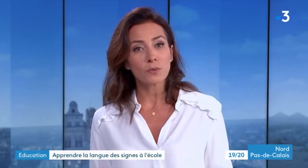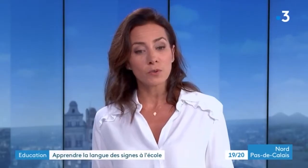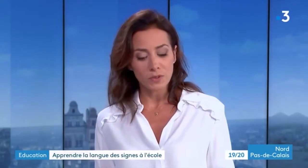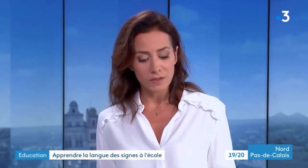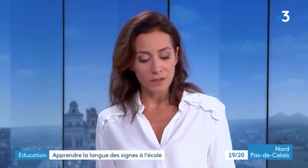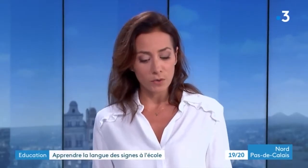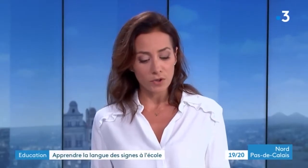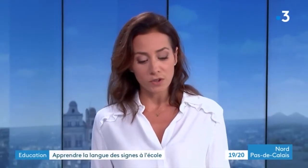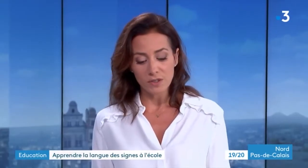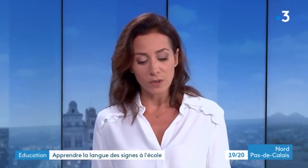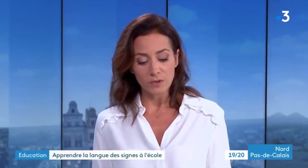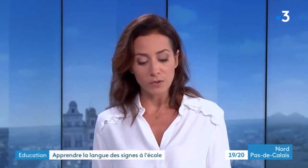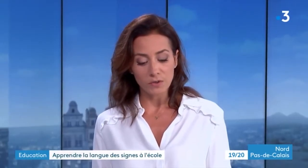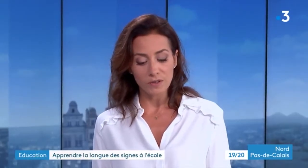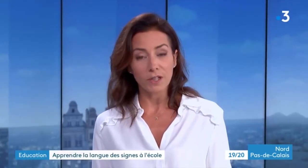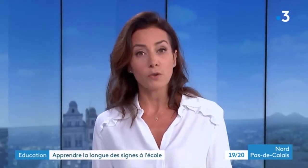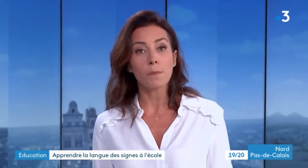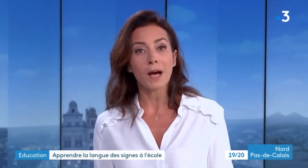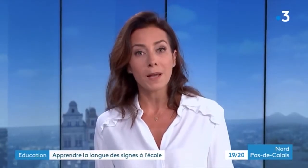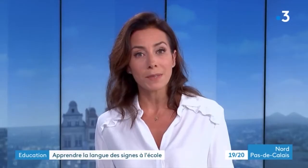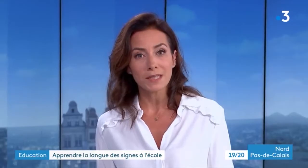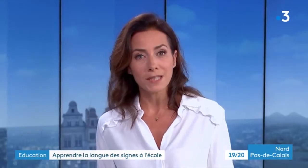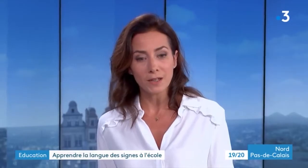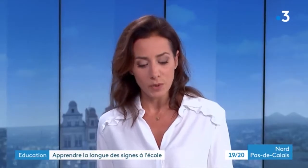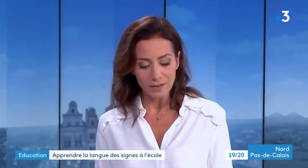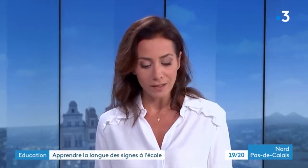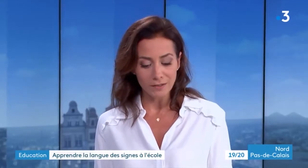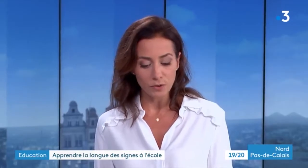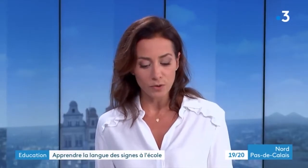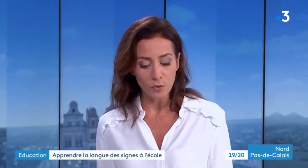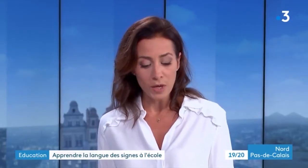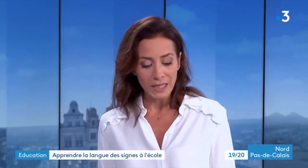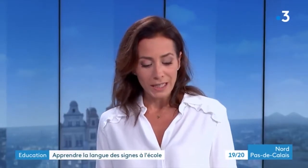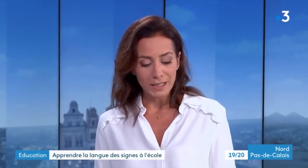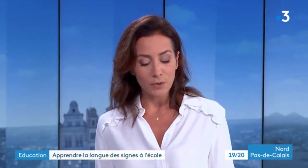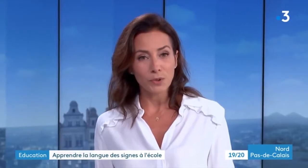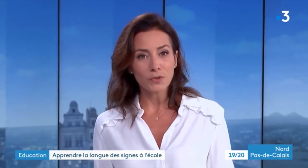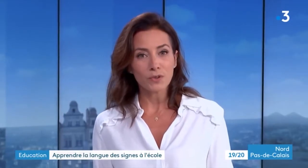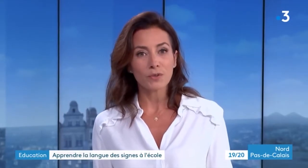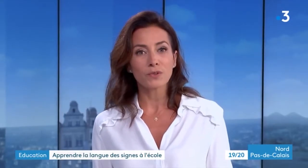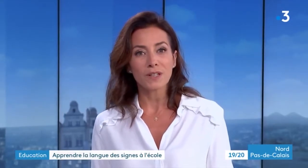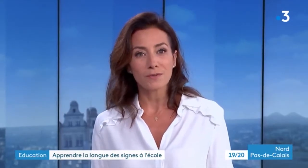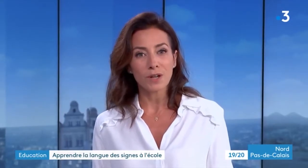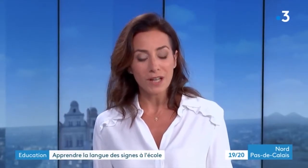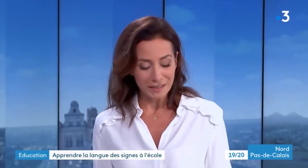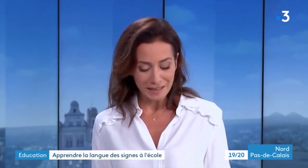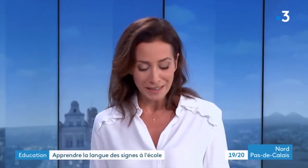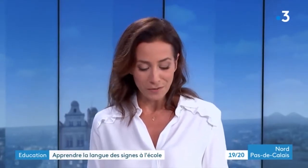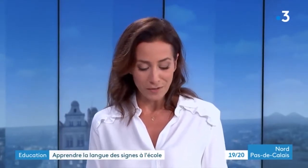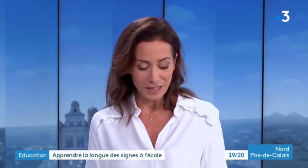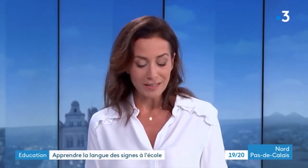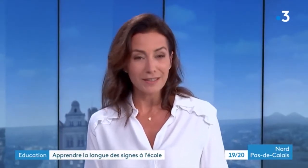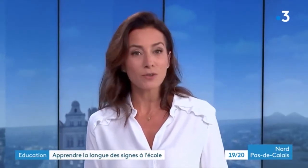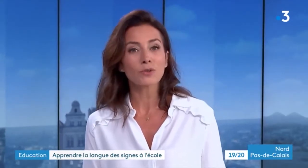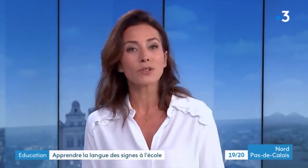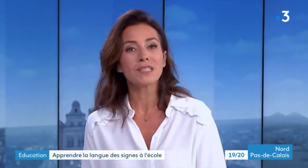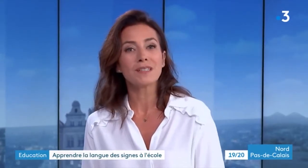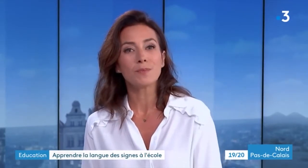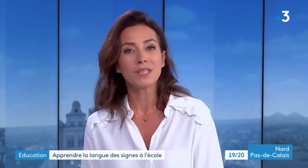option destinée aux jeunes qui souhaitent s'orienter vers le paramédical ou la traduction. Et l'ambiance, vous allez voir, n'a rien à voir avec celle des autres disciplines.